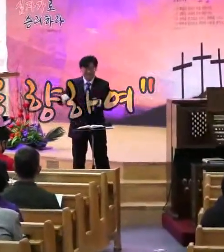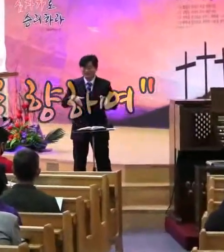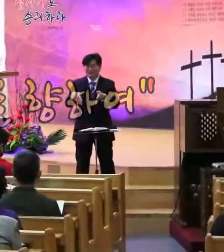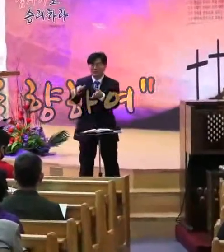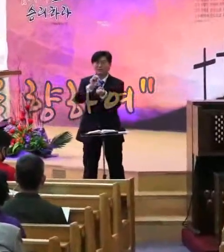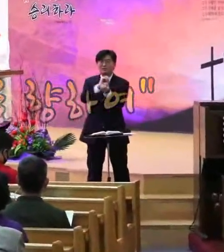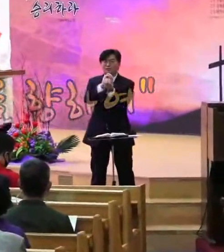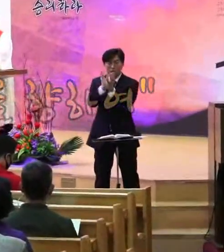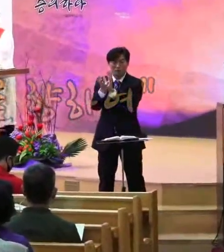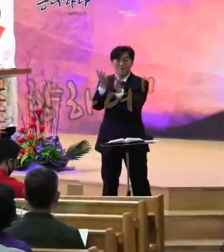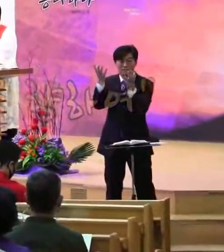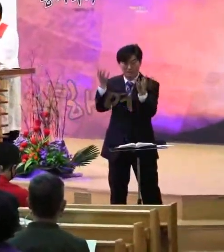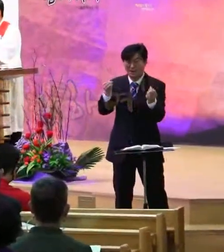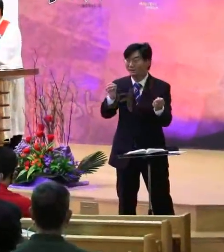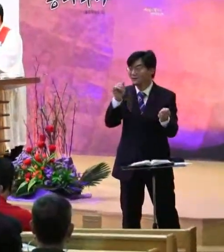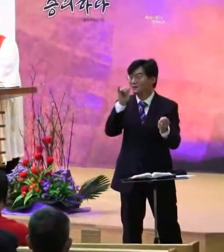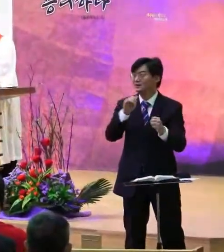꽃 못 보십니까?